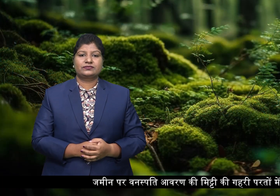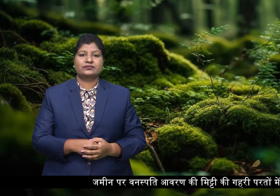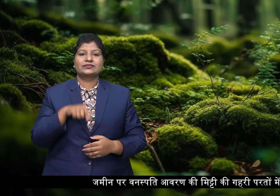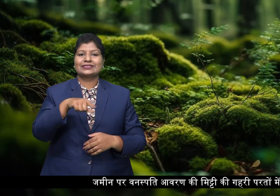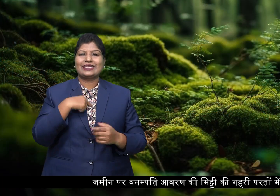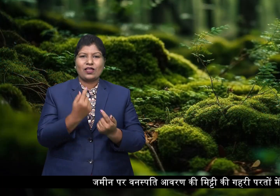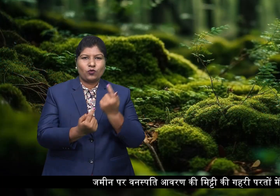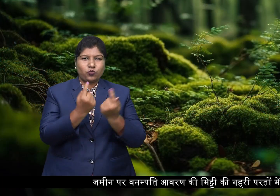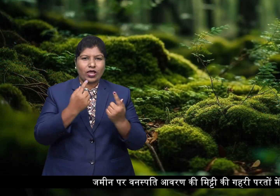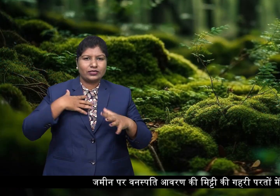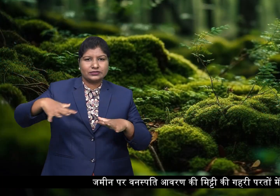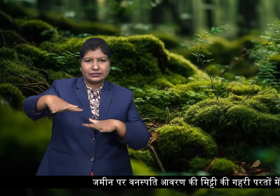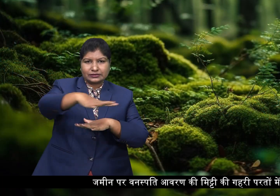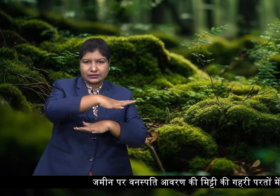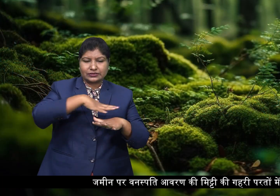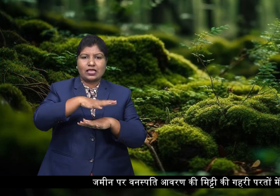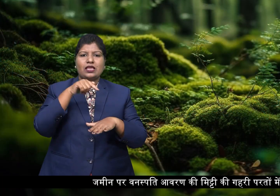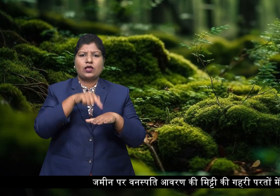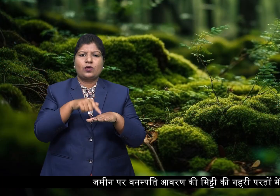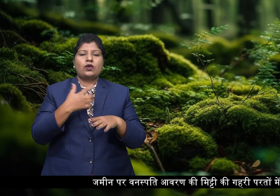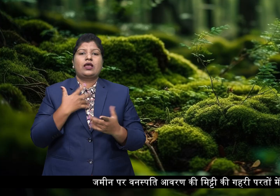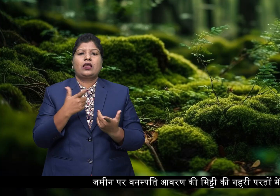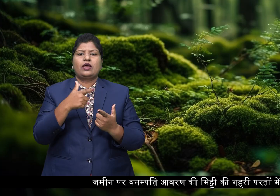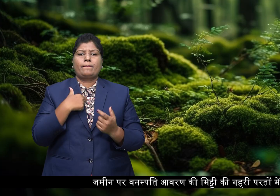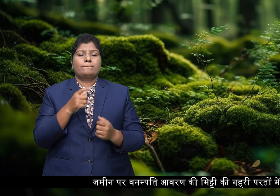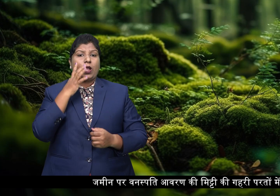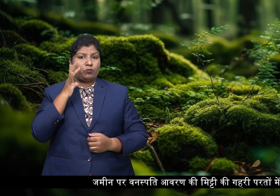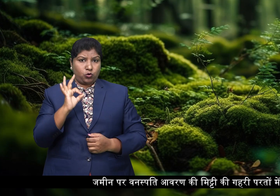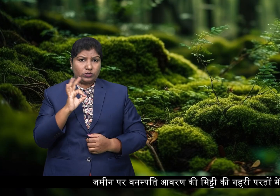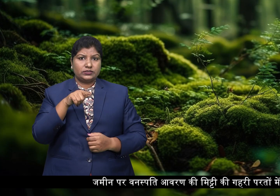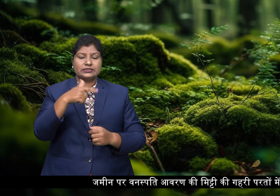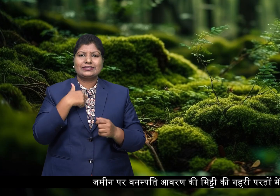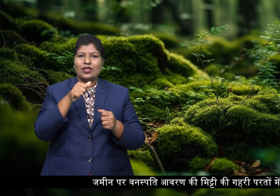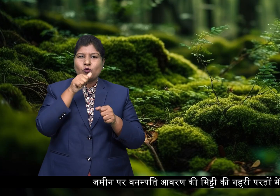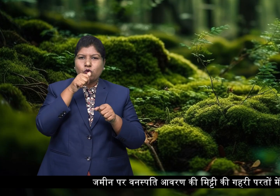जमीन पर वनस्पति आवरण की मिट्टी की गहरी परतों में